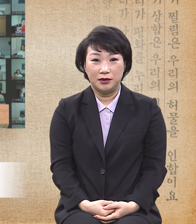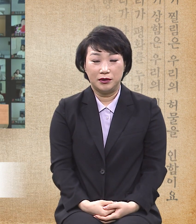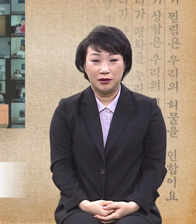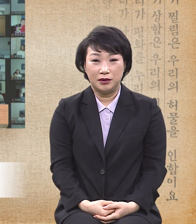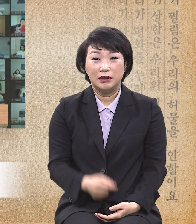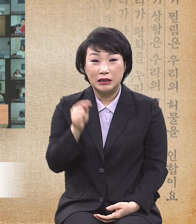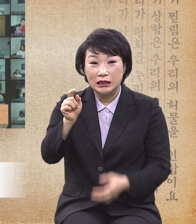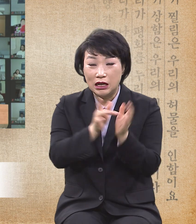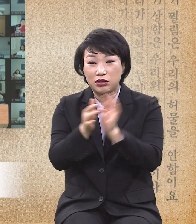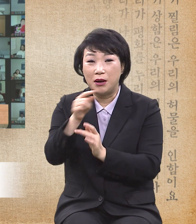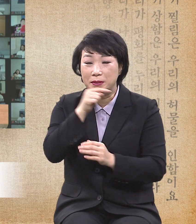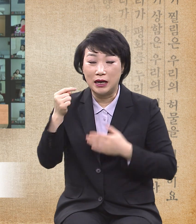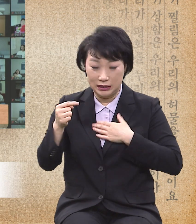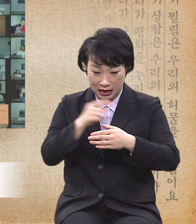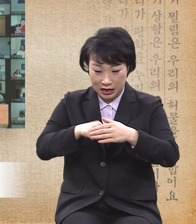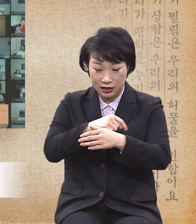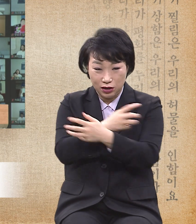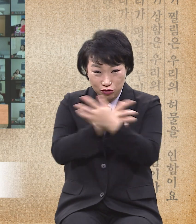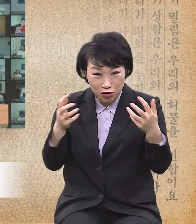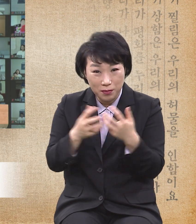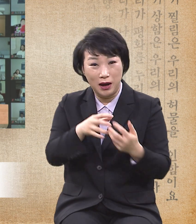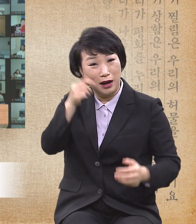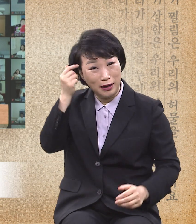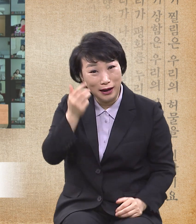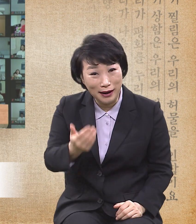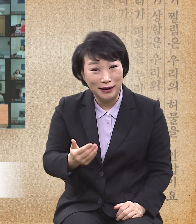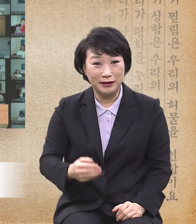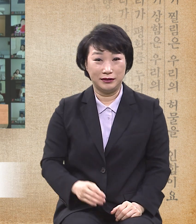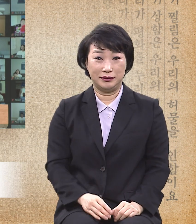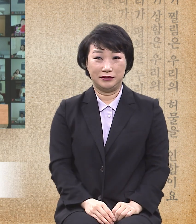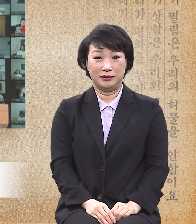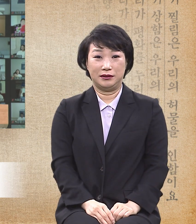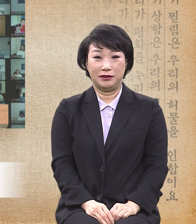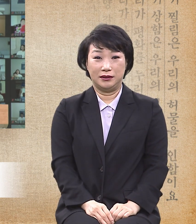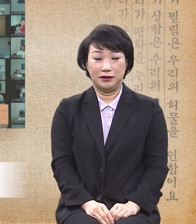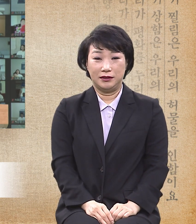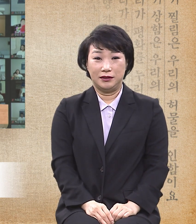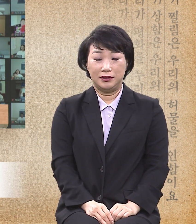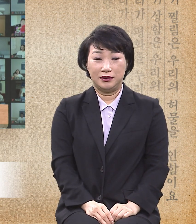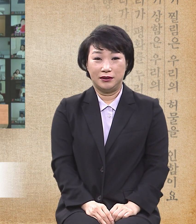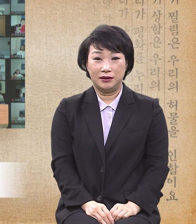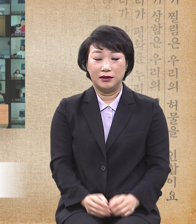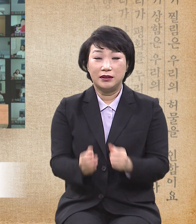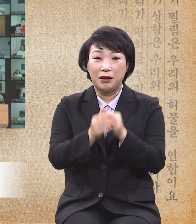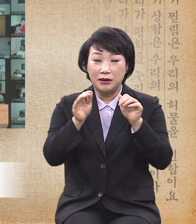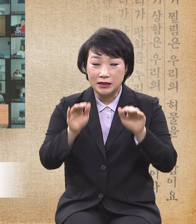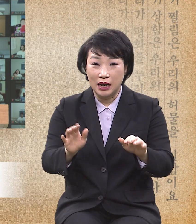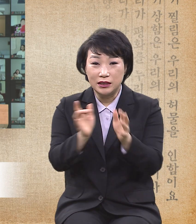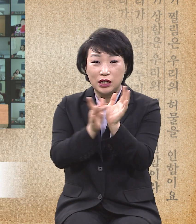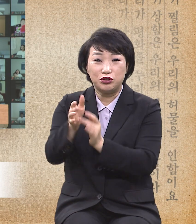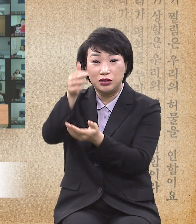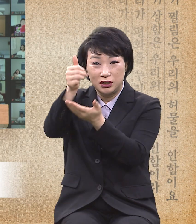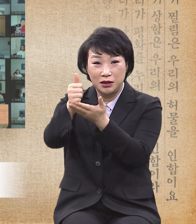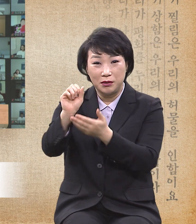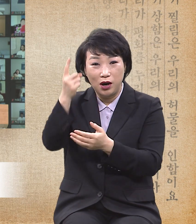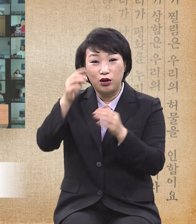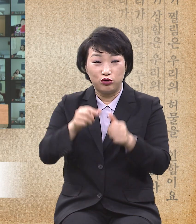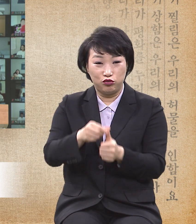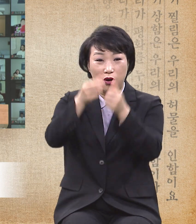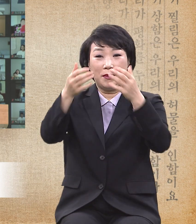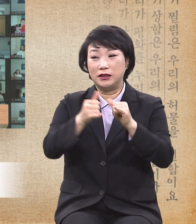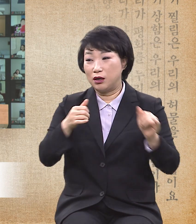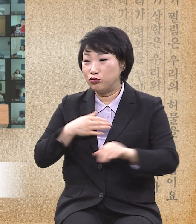그 피가 그만큼 내 속에서 후리치더냐 그 말이요. 그러므로 예수로 구원받은